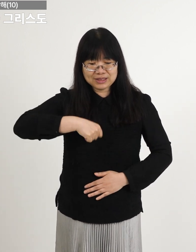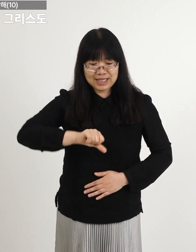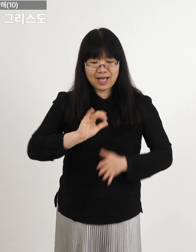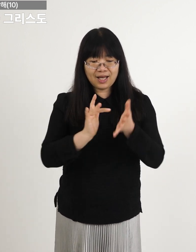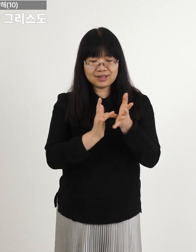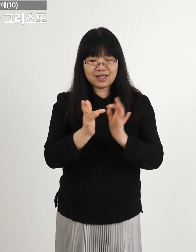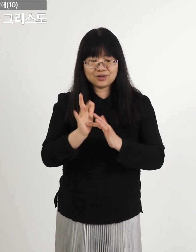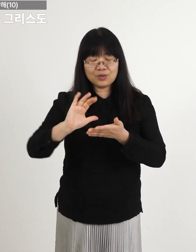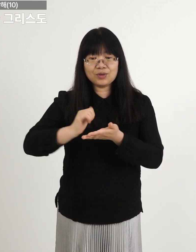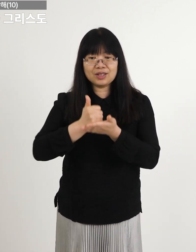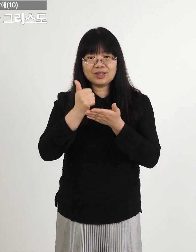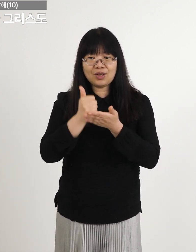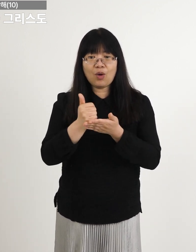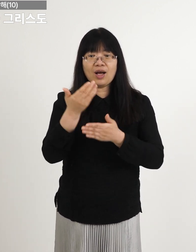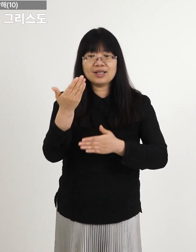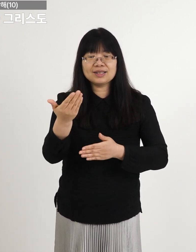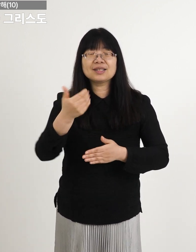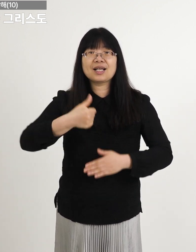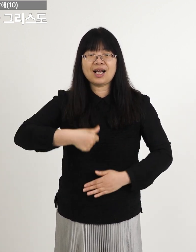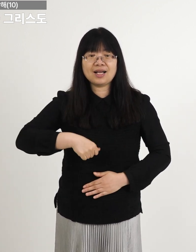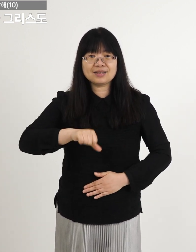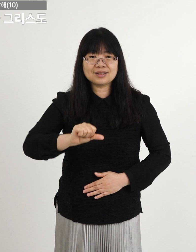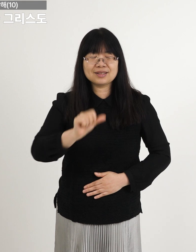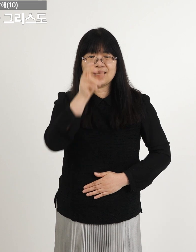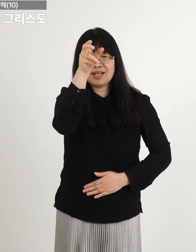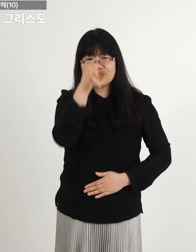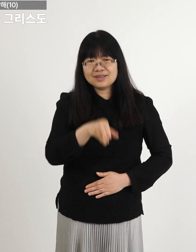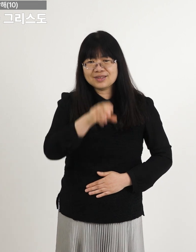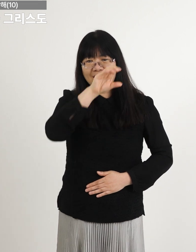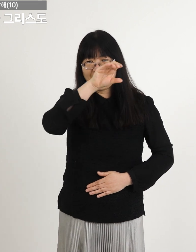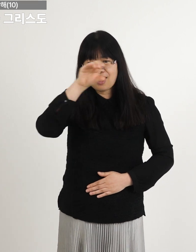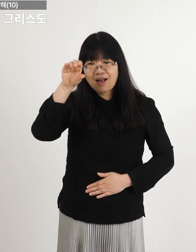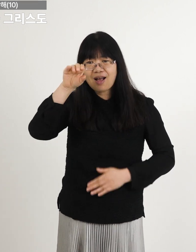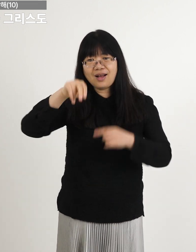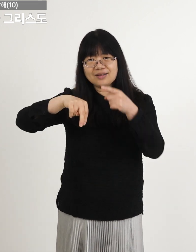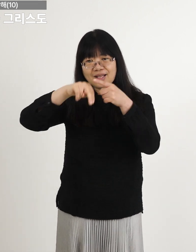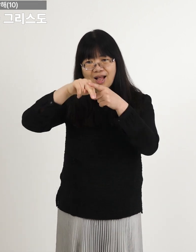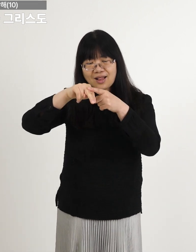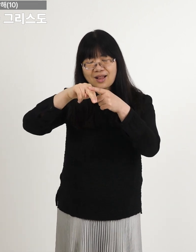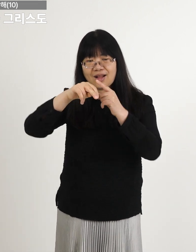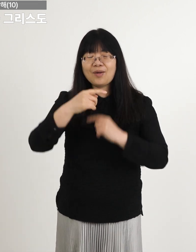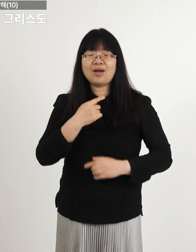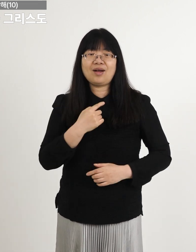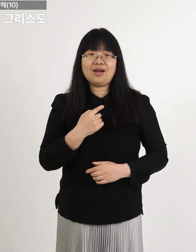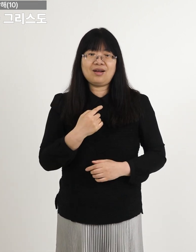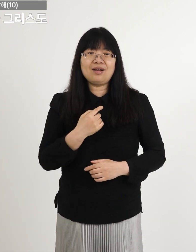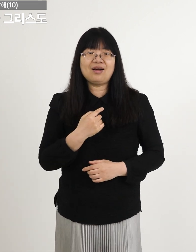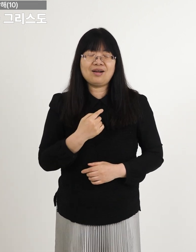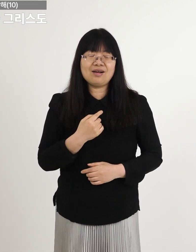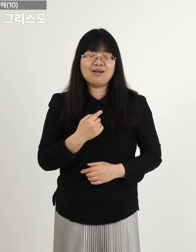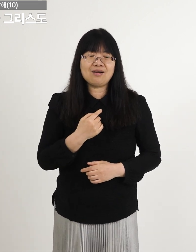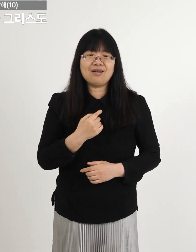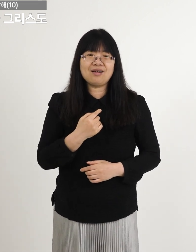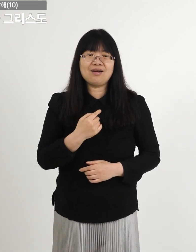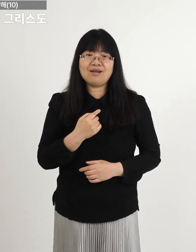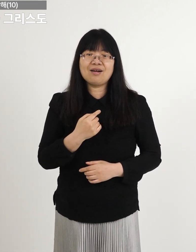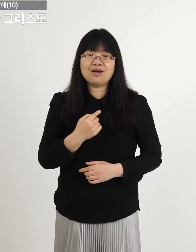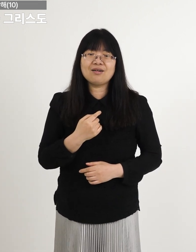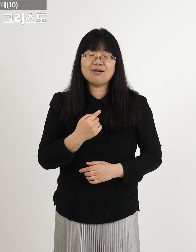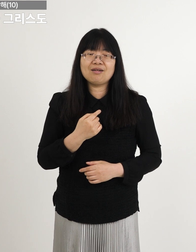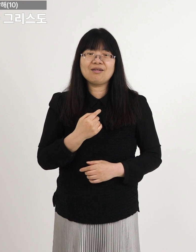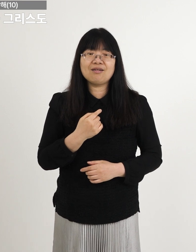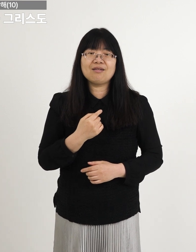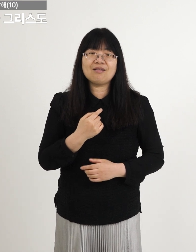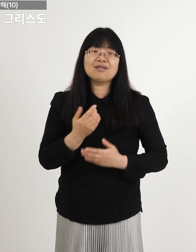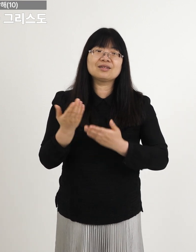독생자 예수 그리스도 그 아들을 십자가에 보내셔야 하는 하늘 아버지의